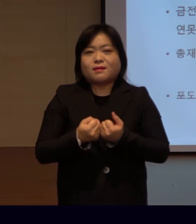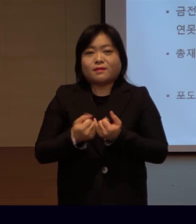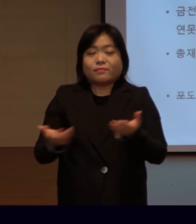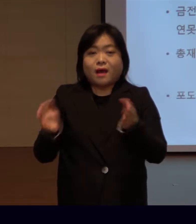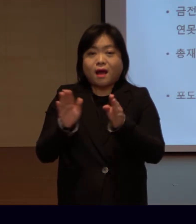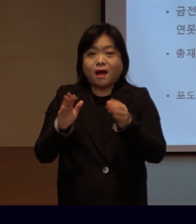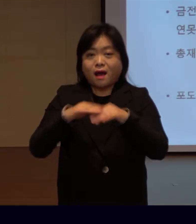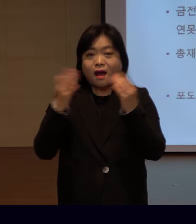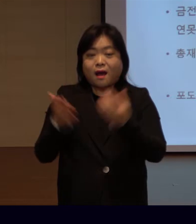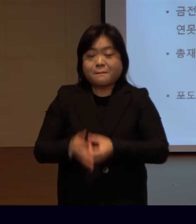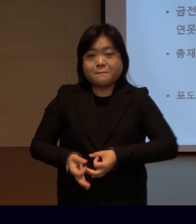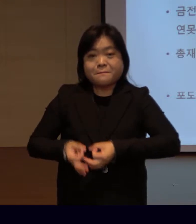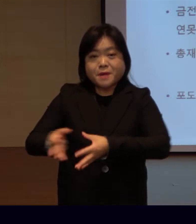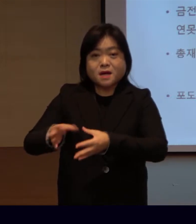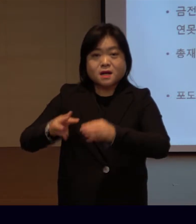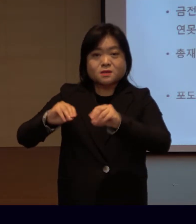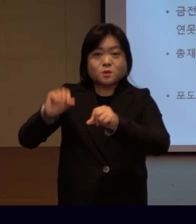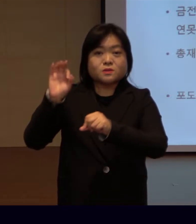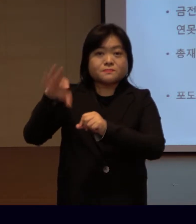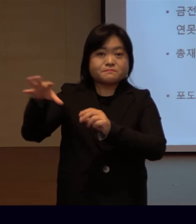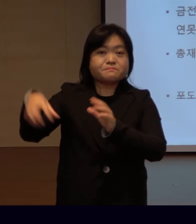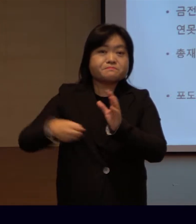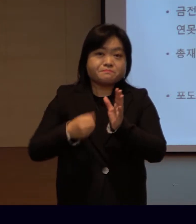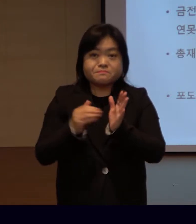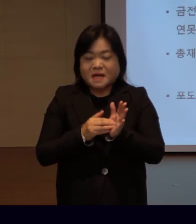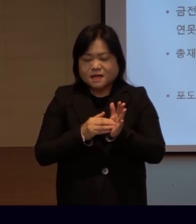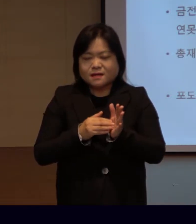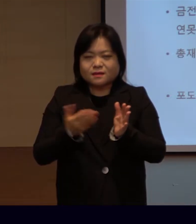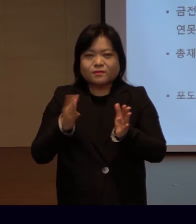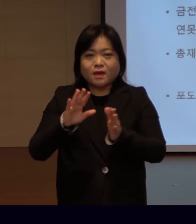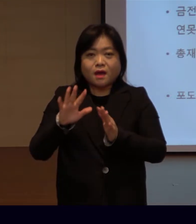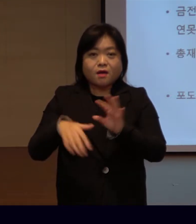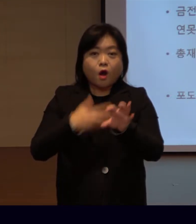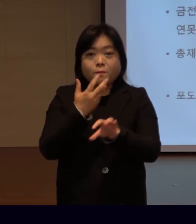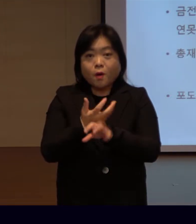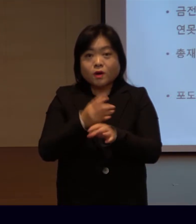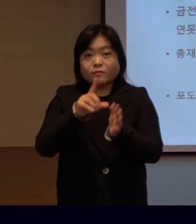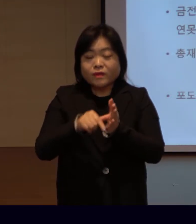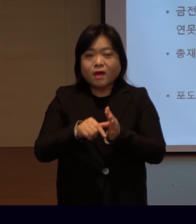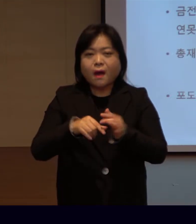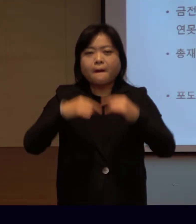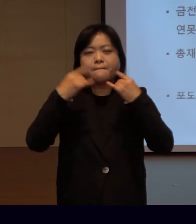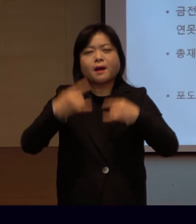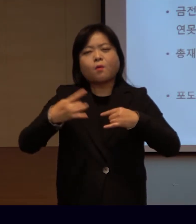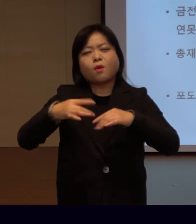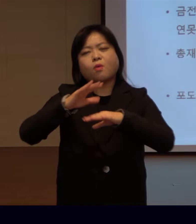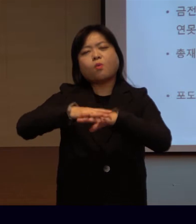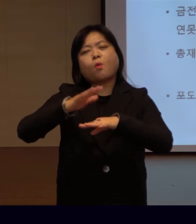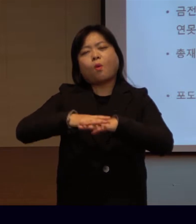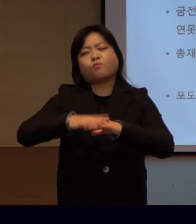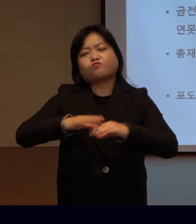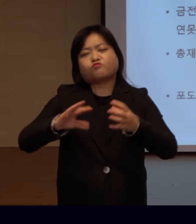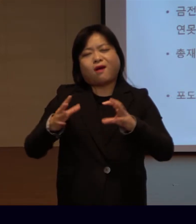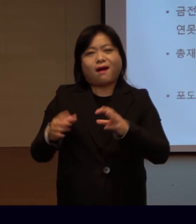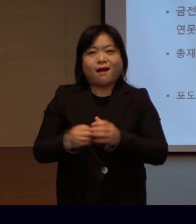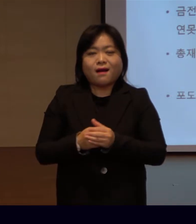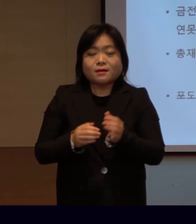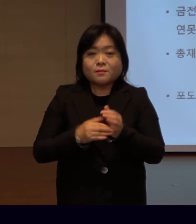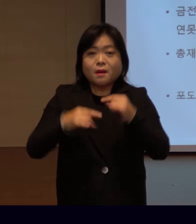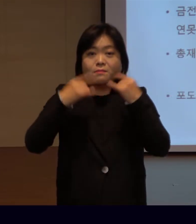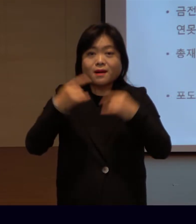삽니다. 근데 그 당시에 혁명이 일어났을 때 프랑스는 원래 농업국가라 시골은 참